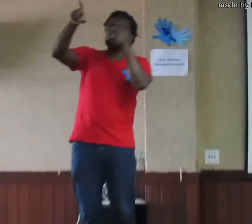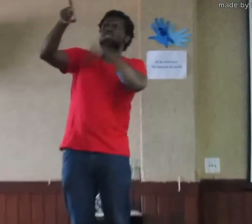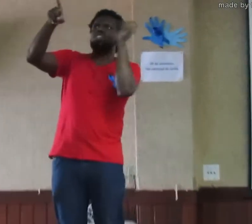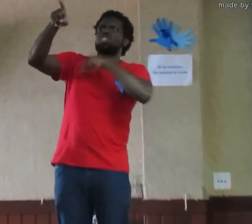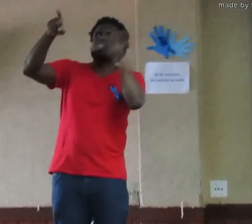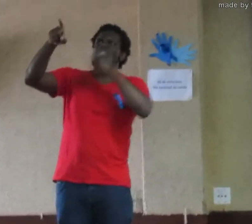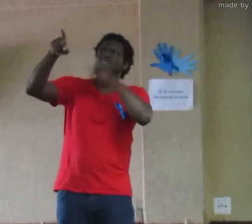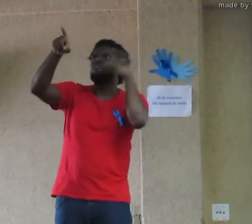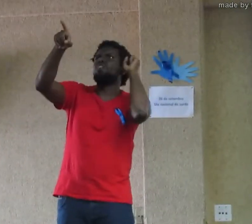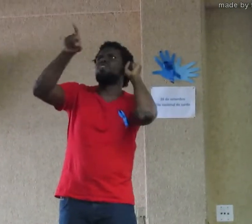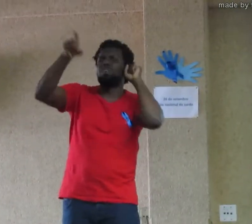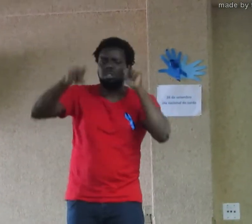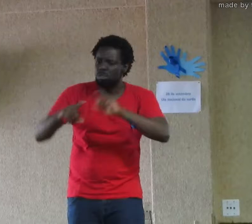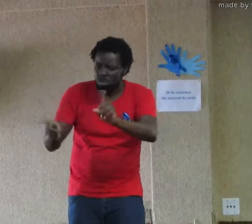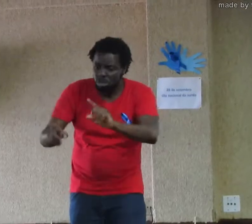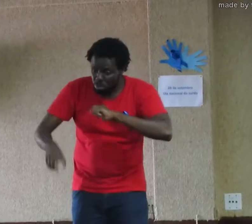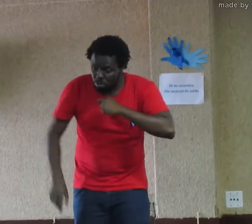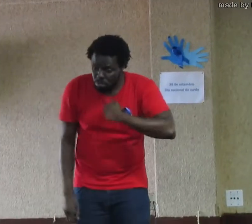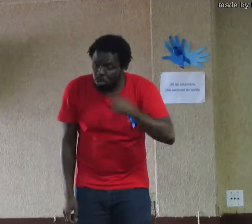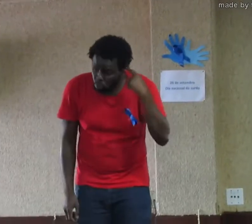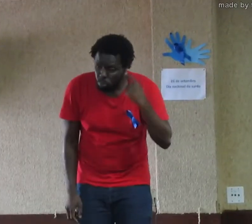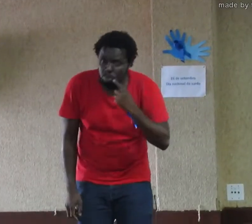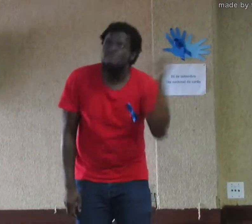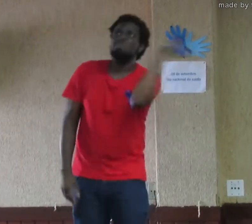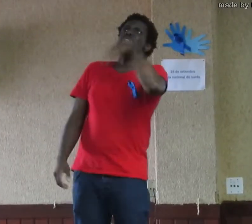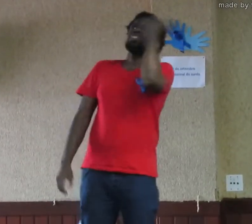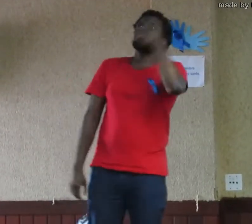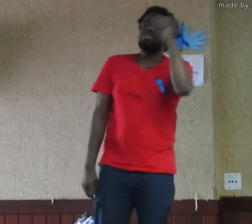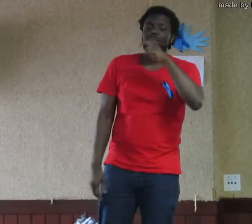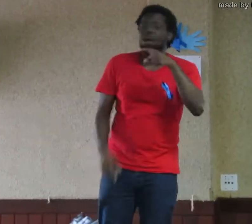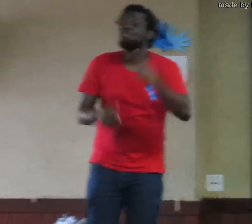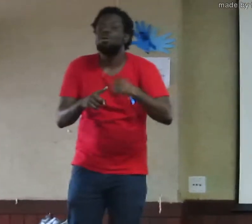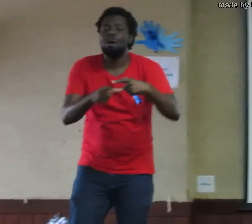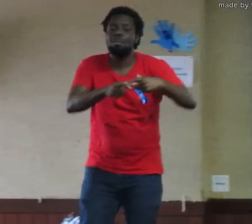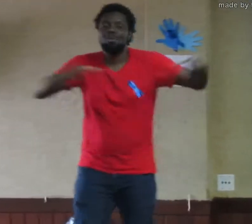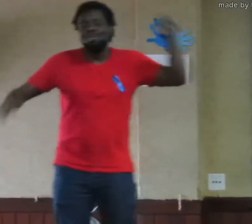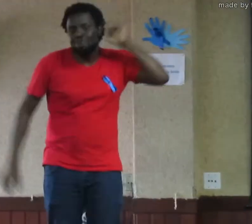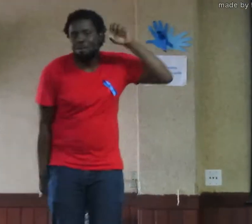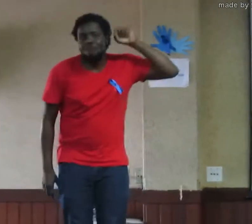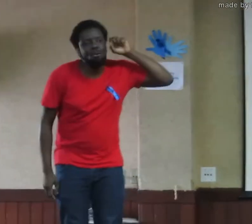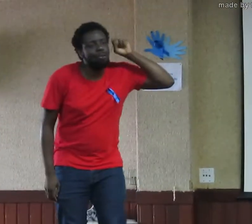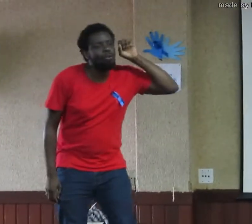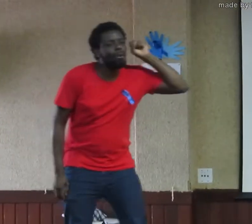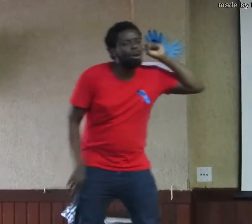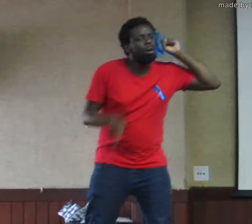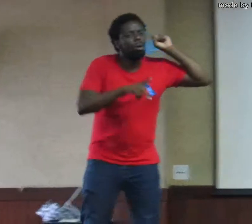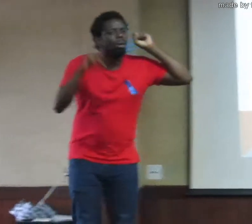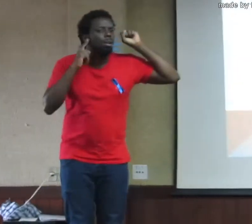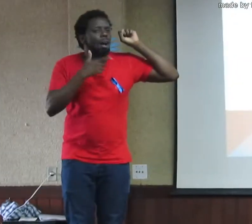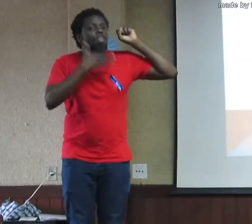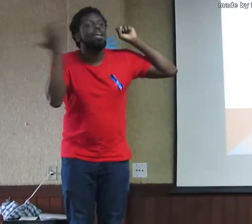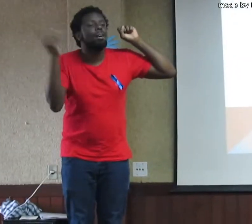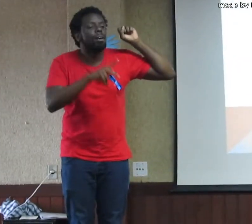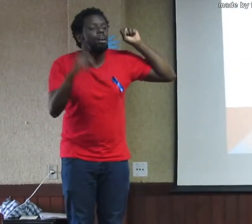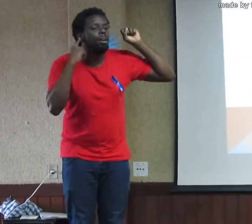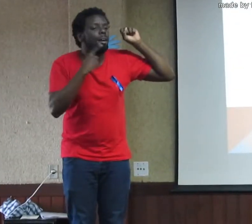posso sim dar aula. E aí muitos ouvintes dizem assim, você é surdo, você dá aula? Mentira isso. Não, tem